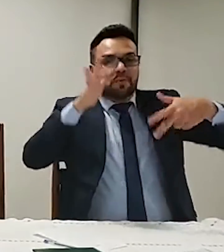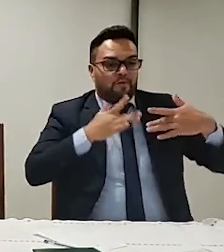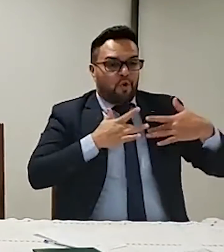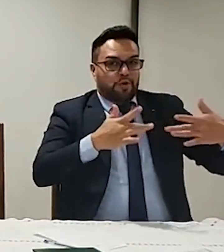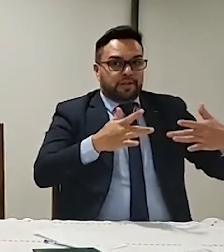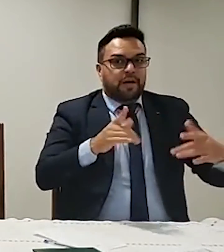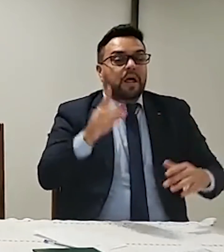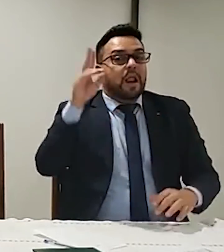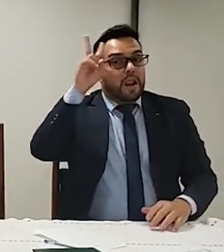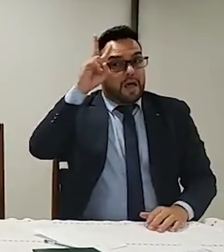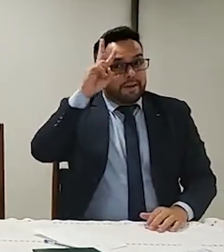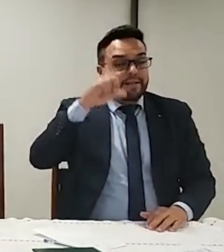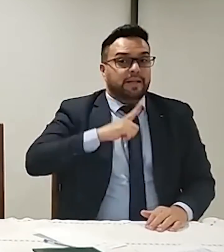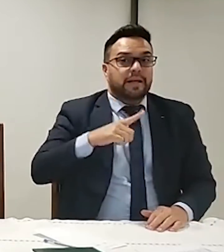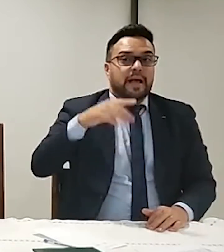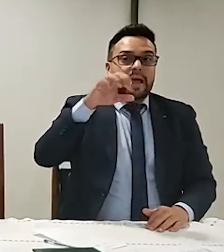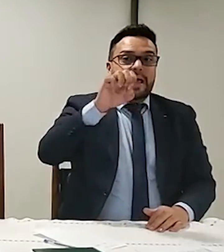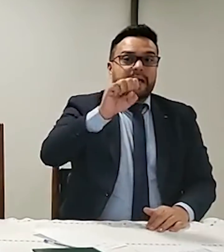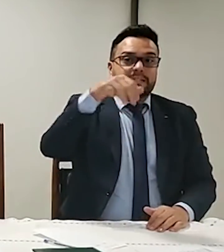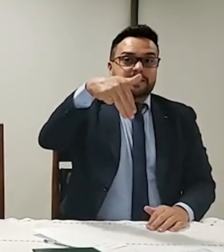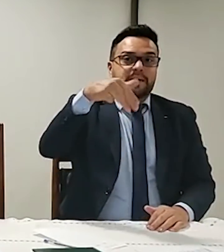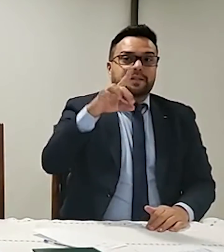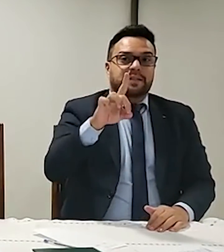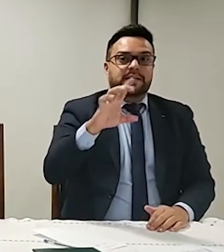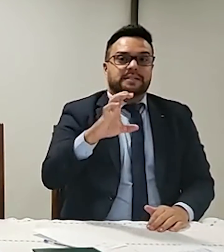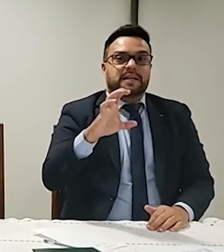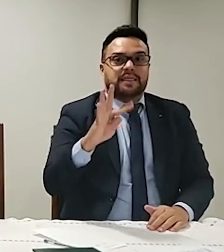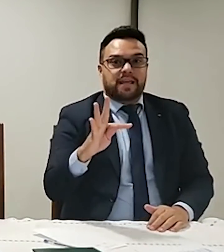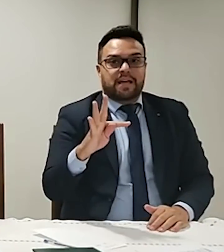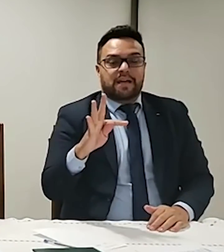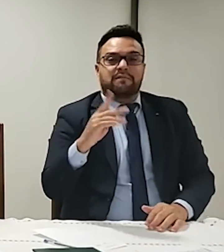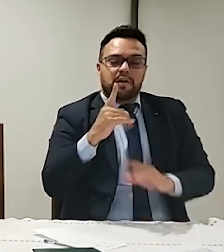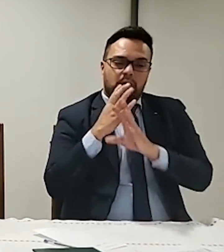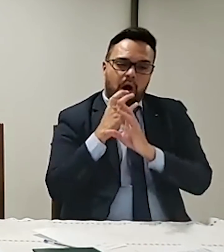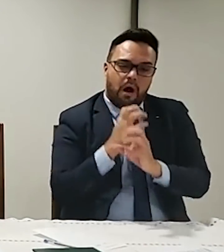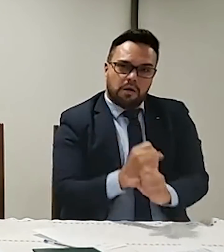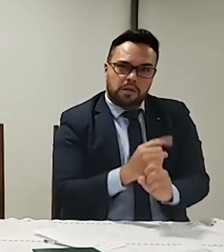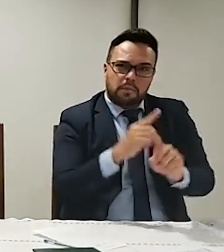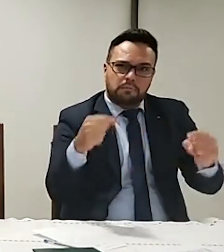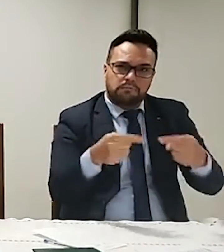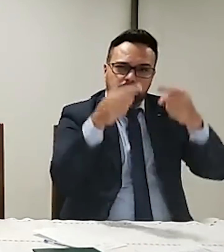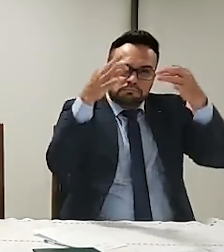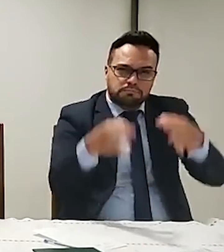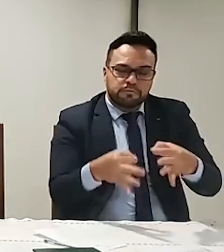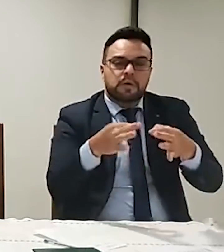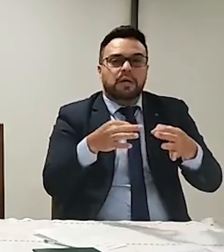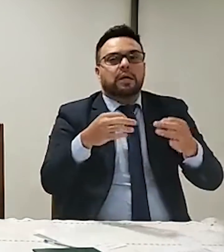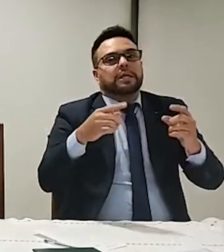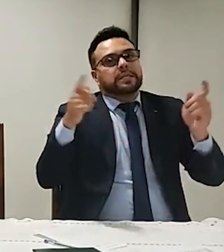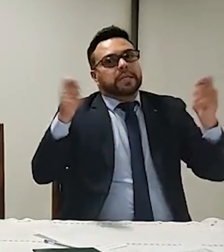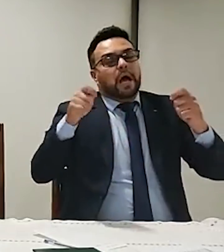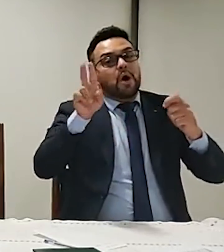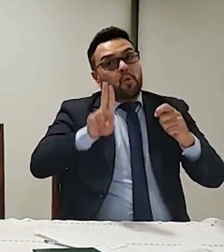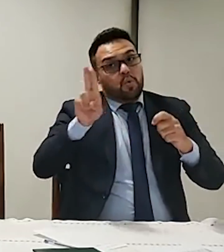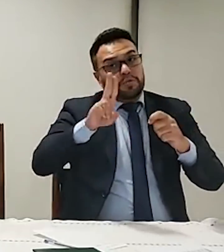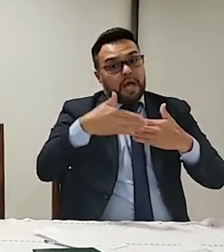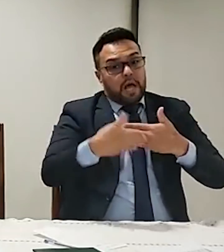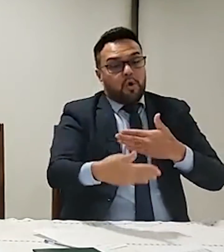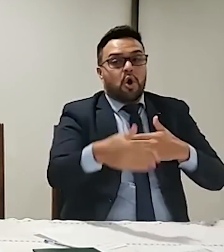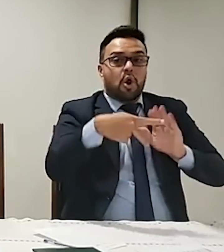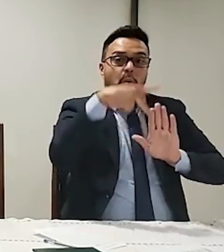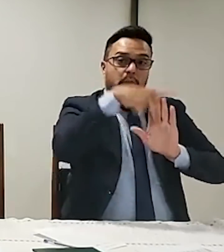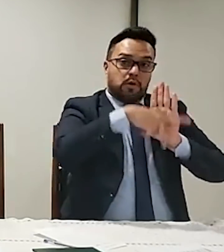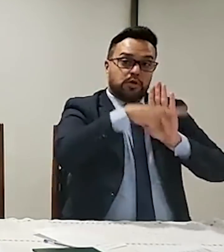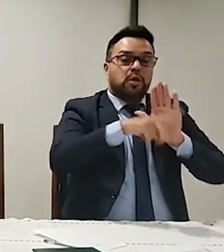orçamento lembrar que nós temos o fndct que foi promulgado e esse orçamento precisa efetivamente entrar para que nós possamos usar não só nessa